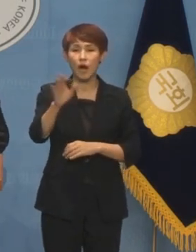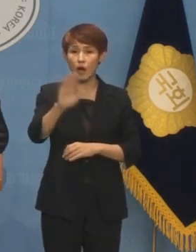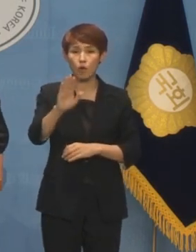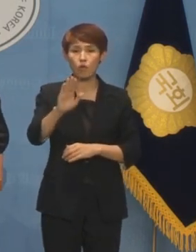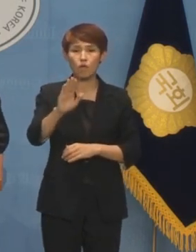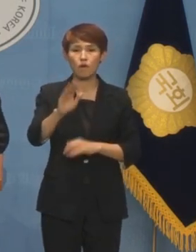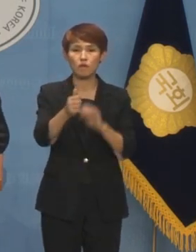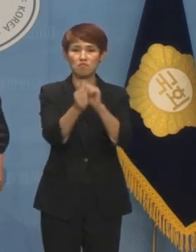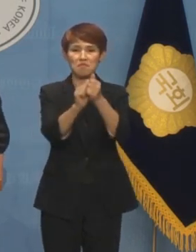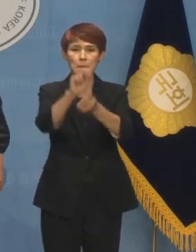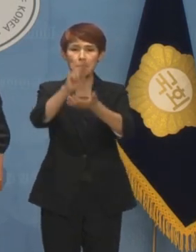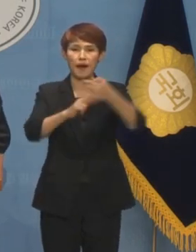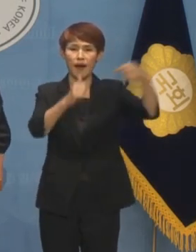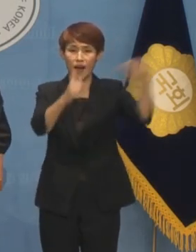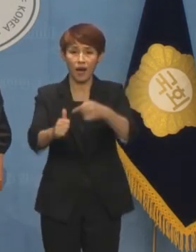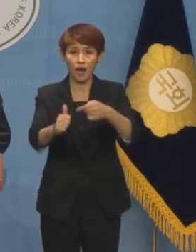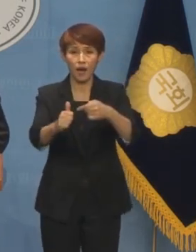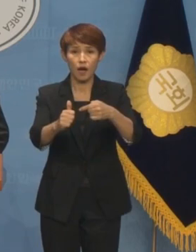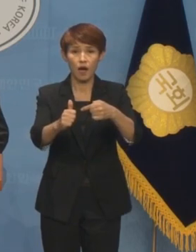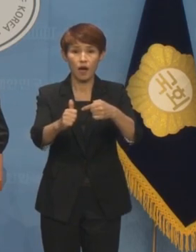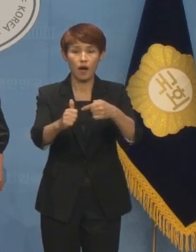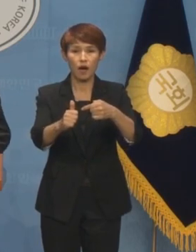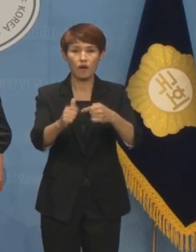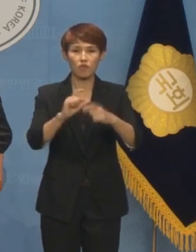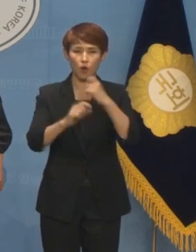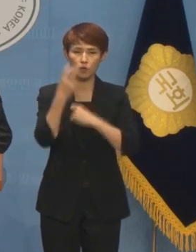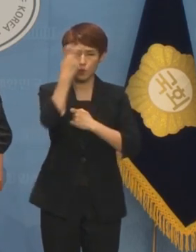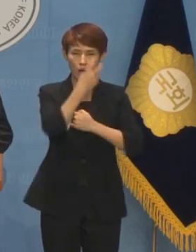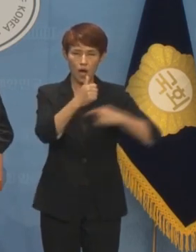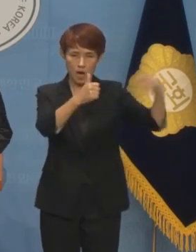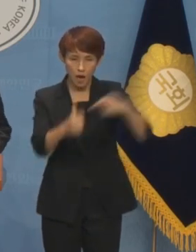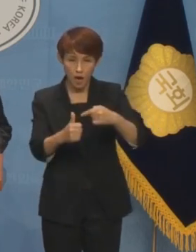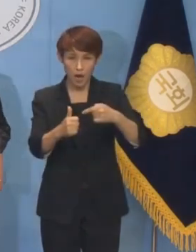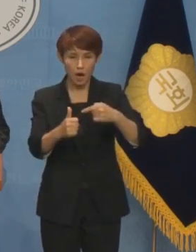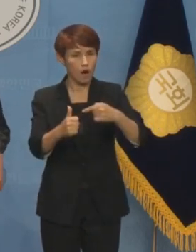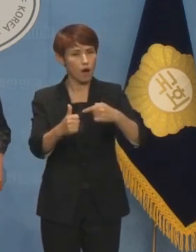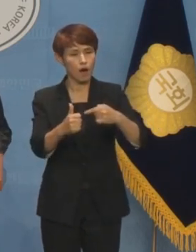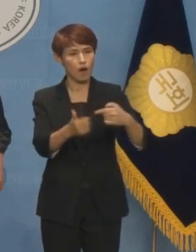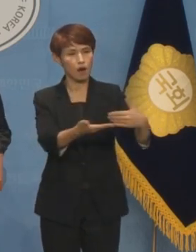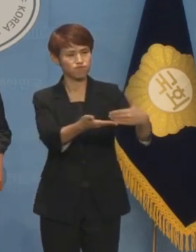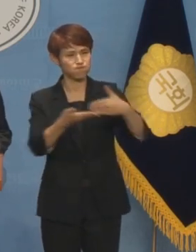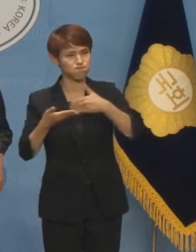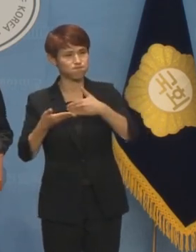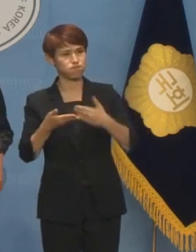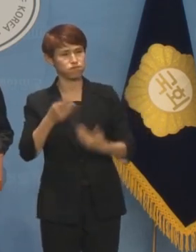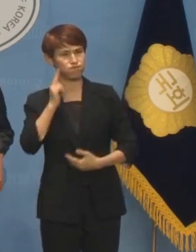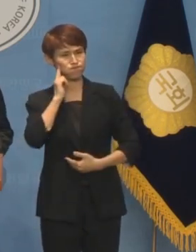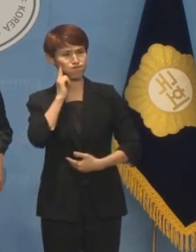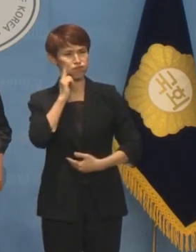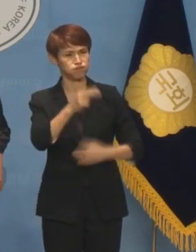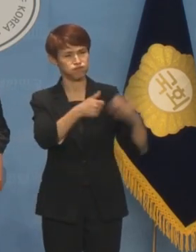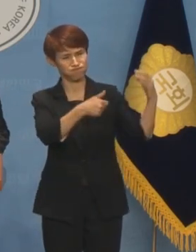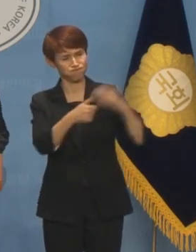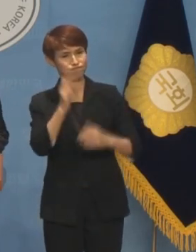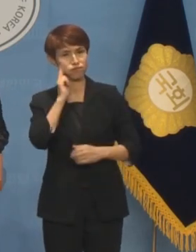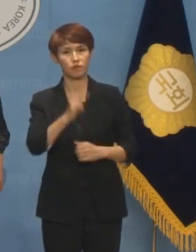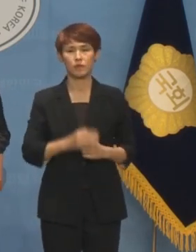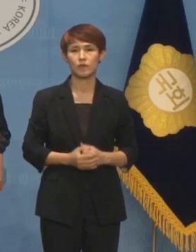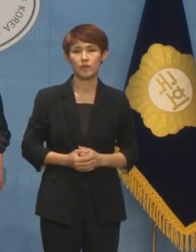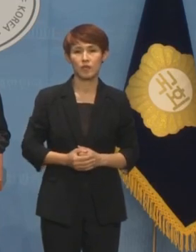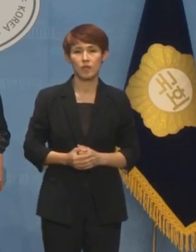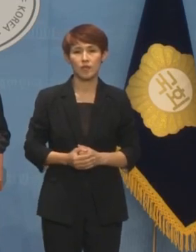지분 정리, 추가 조사까지 요구한 것은 한마디로 지나친 압박입니다.